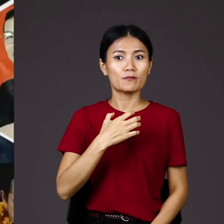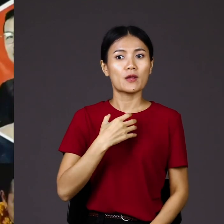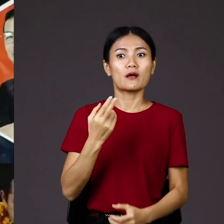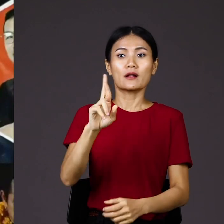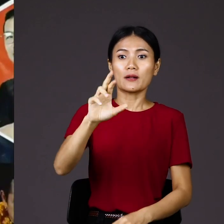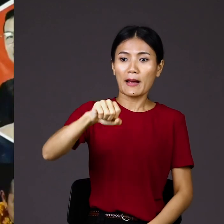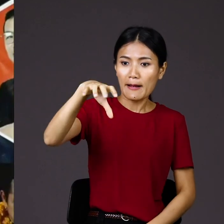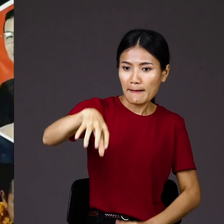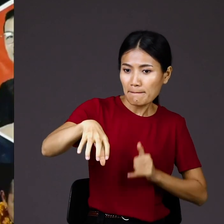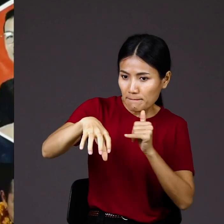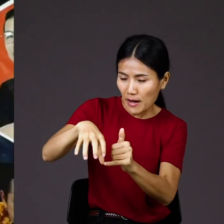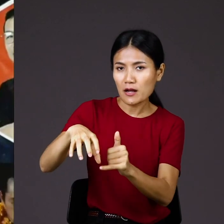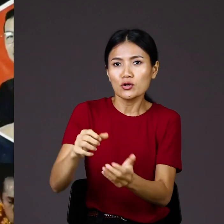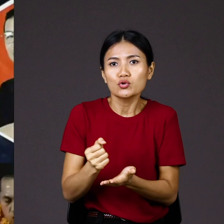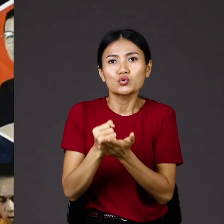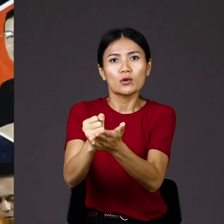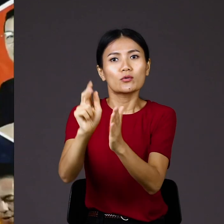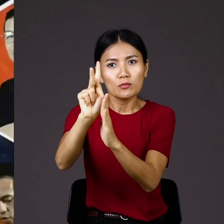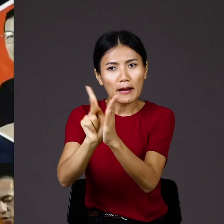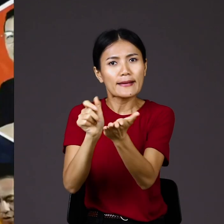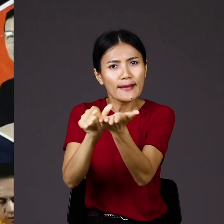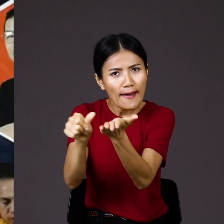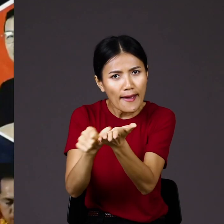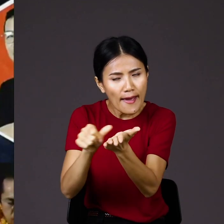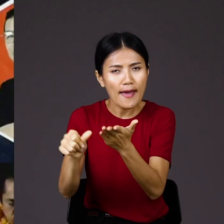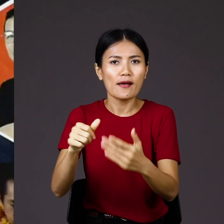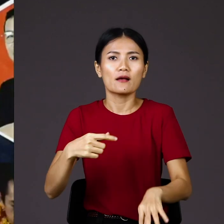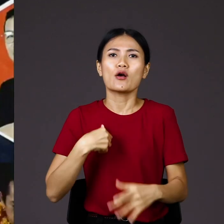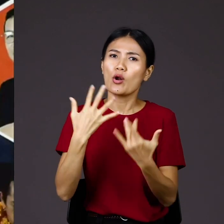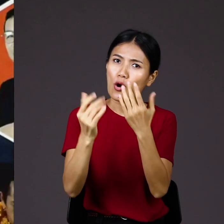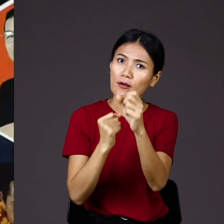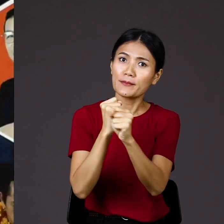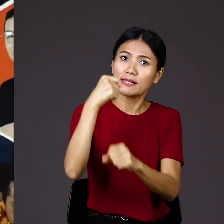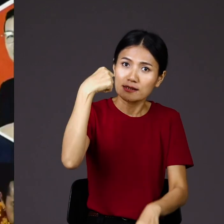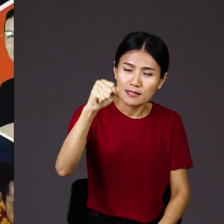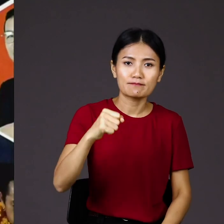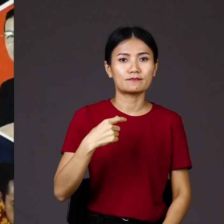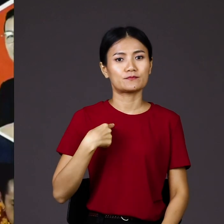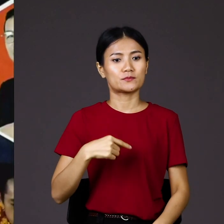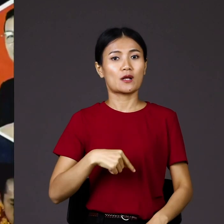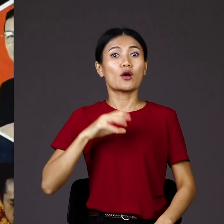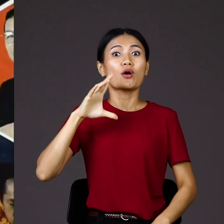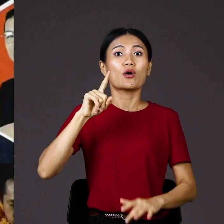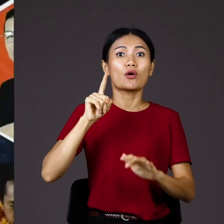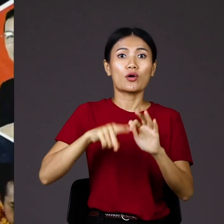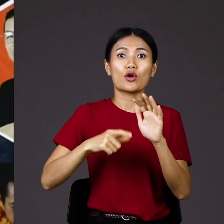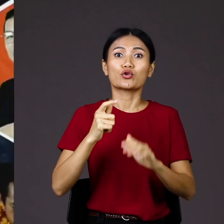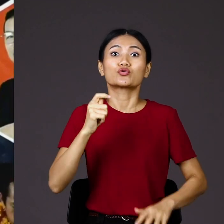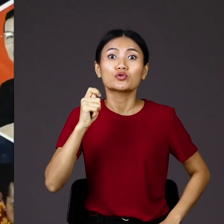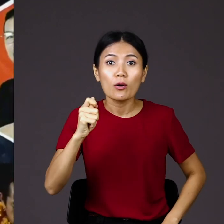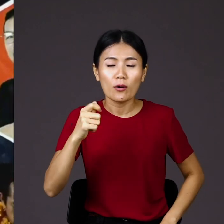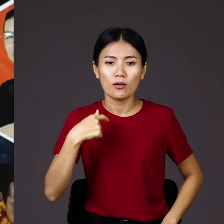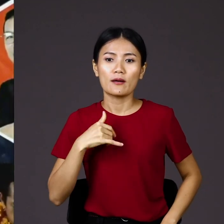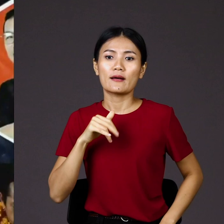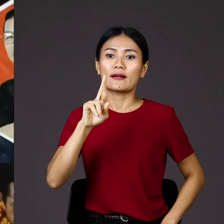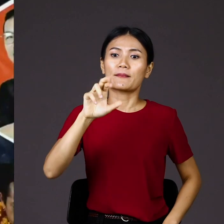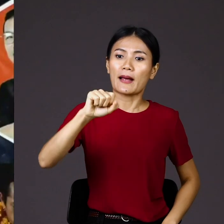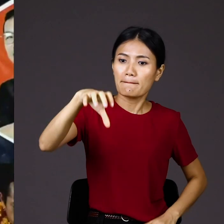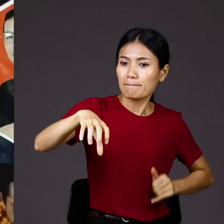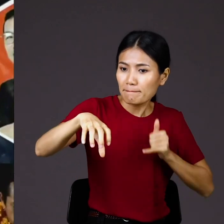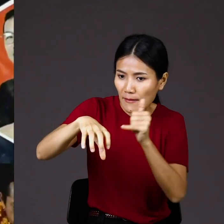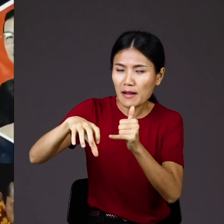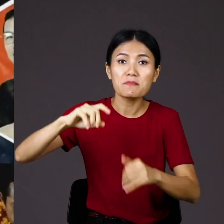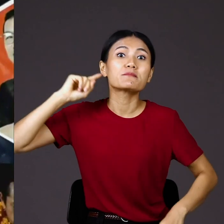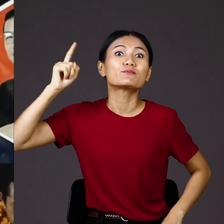แก้รัฐธรรมนูญต้องรออีก10ปีฝันว่าคุณช่อจะเข้าไปเป็นปากเป็นเสียงให้กับพี่น้องในสภาเป็น